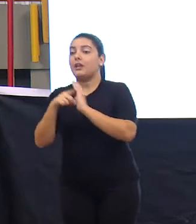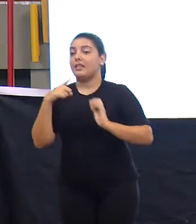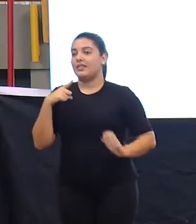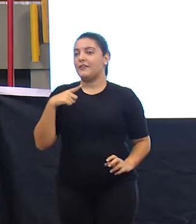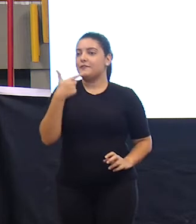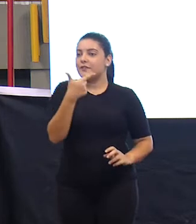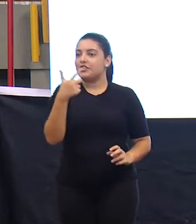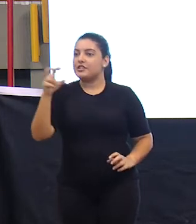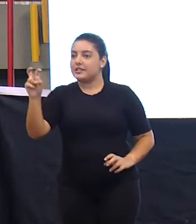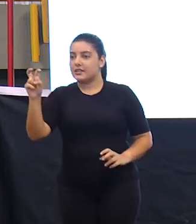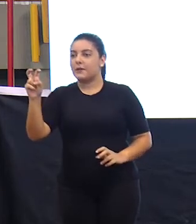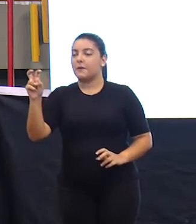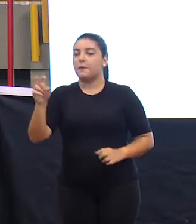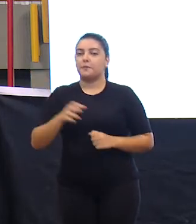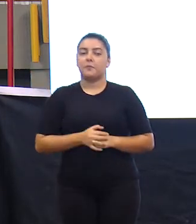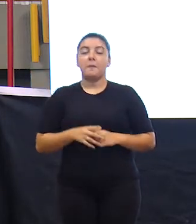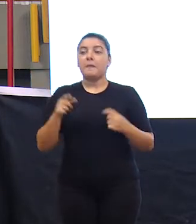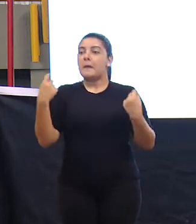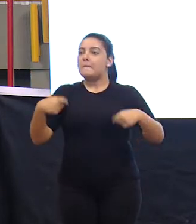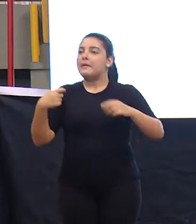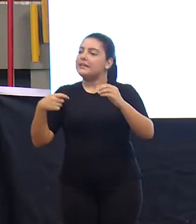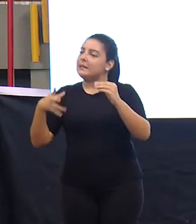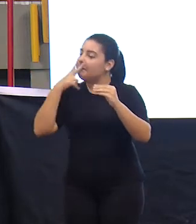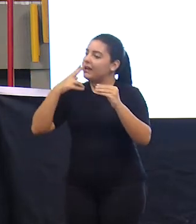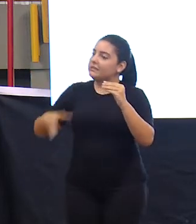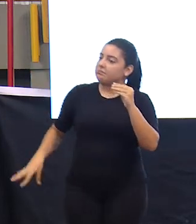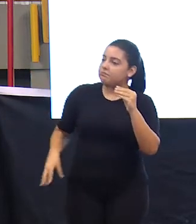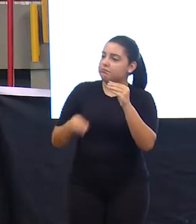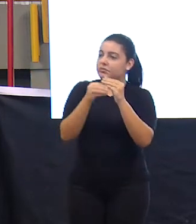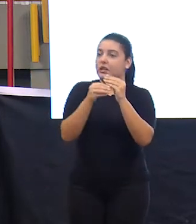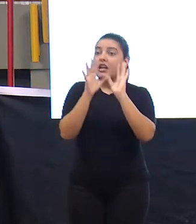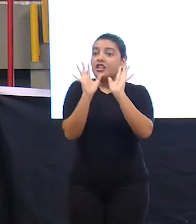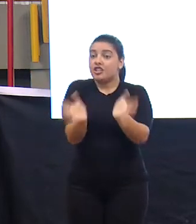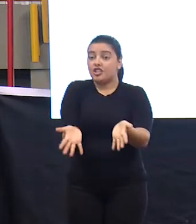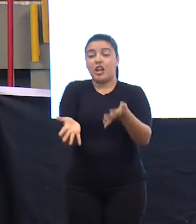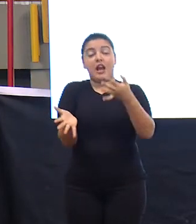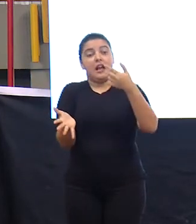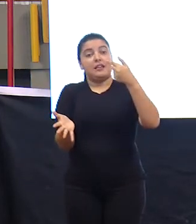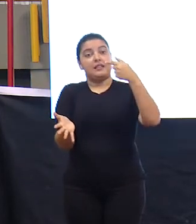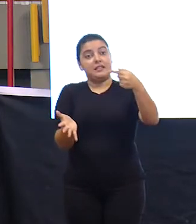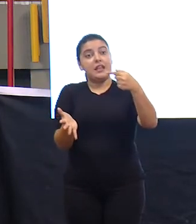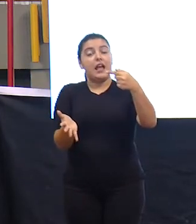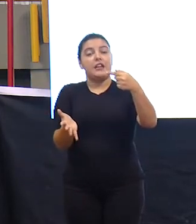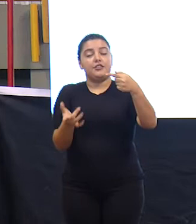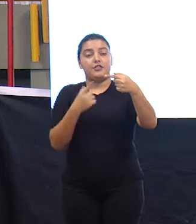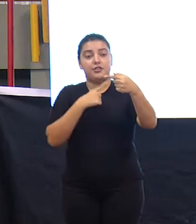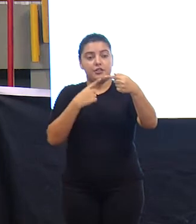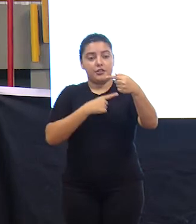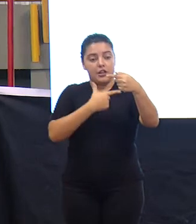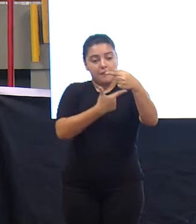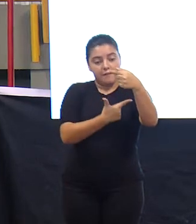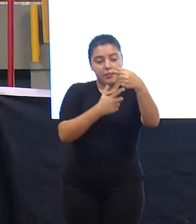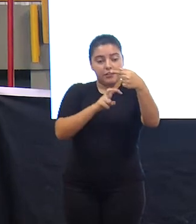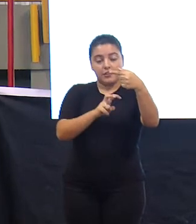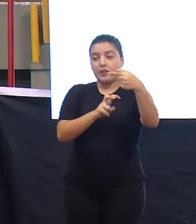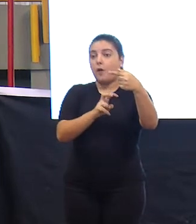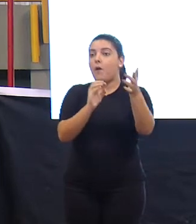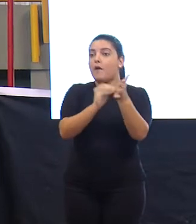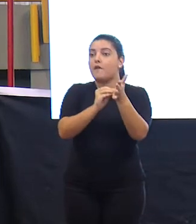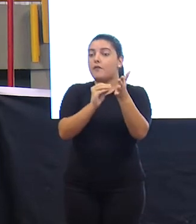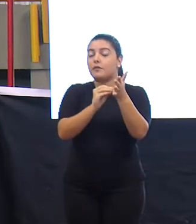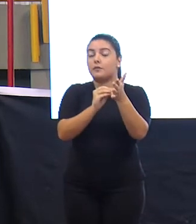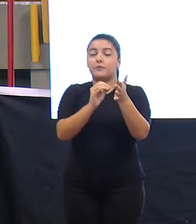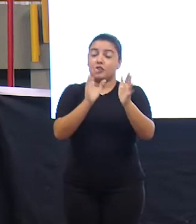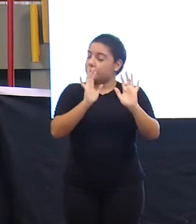de fração complementar. Se ele já preencheu 7 pedaços de 25, se ele já